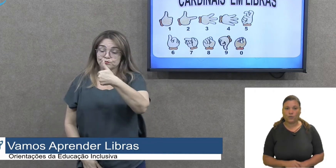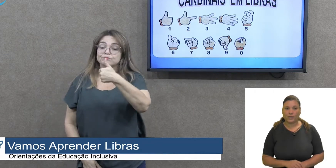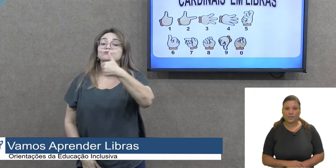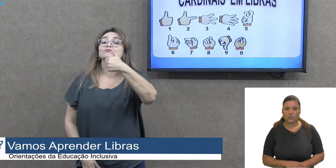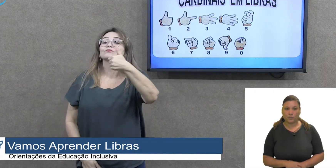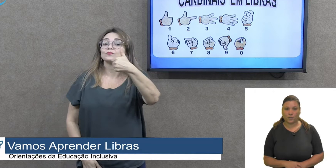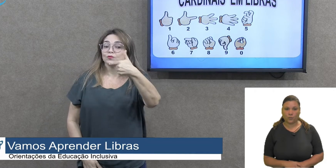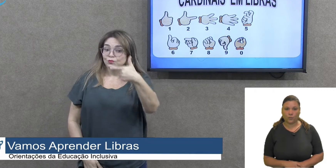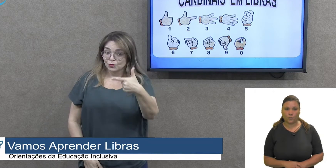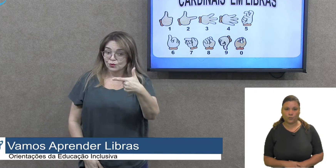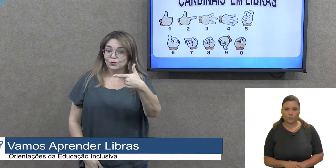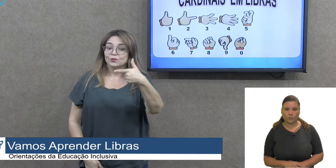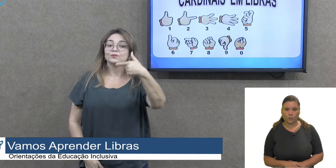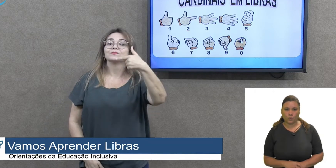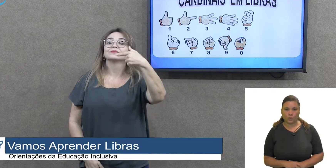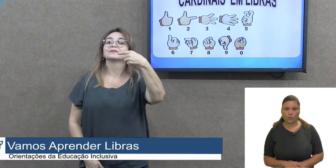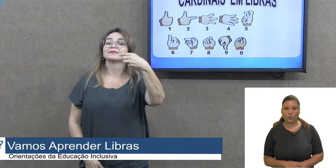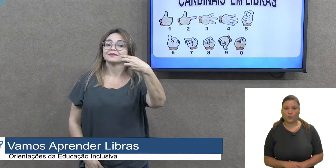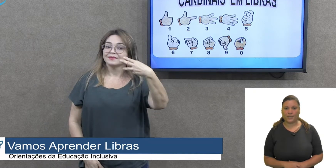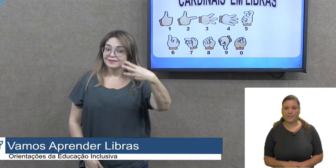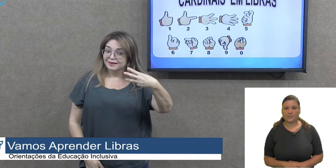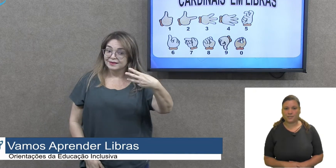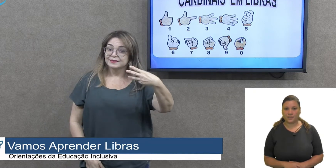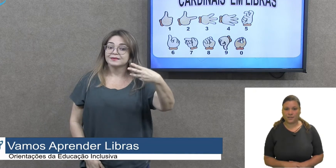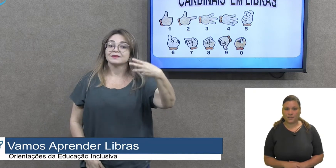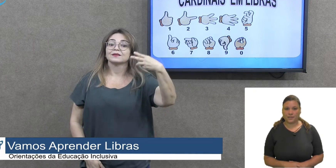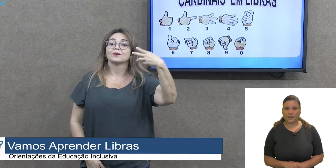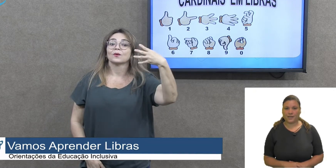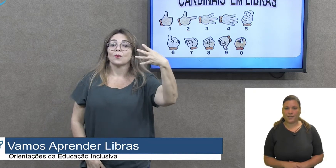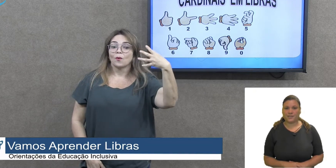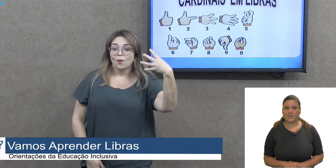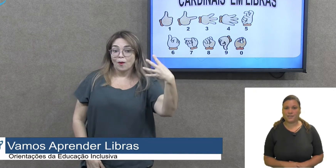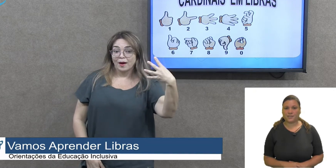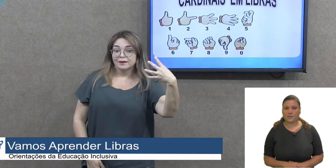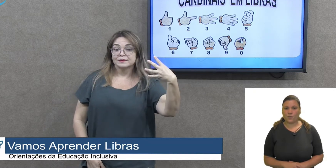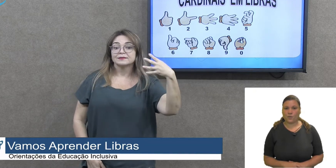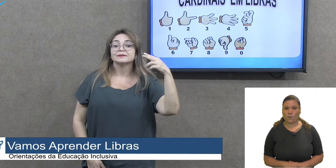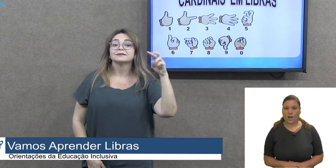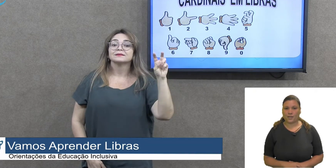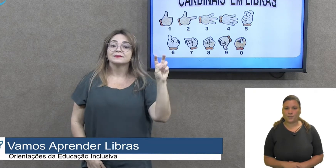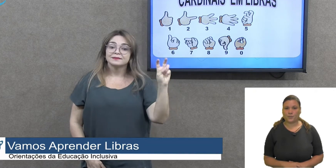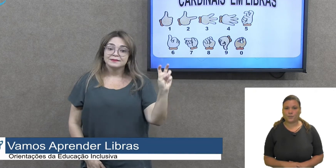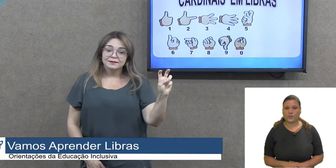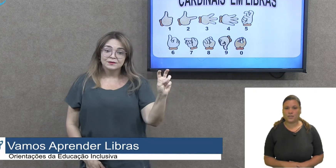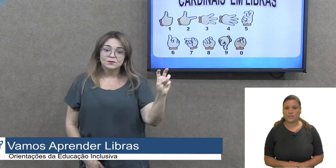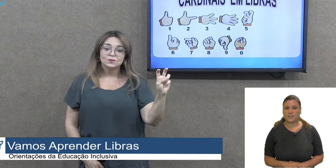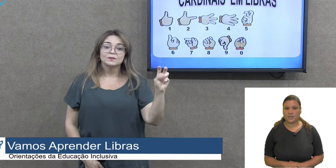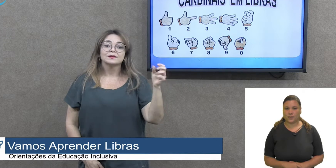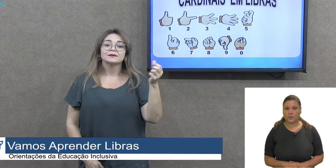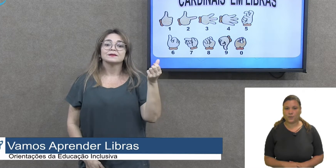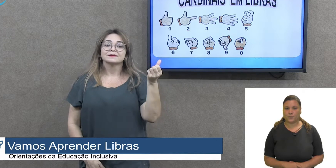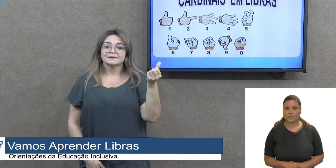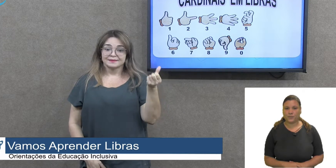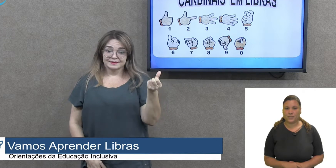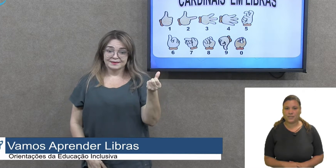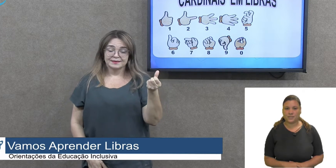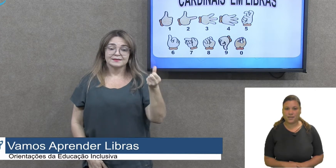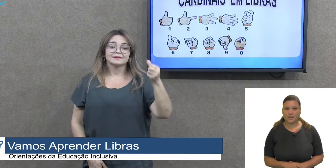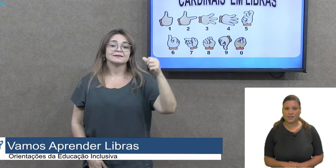Olha a configuração de mão. Um, dois, três, quatro,